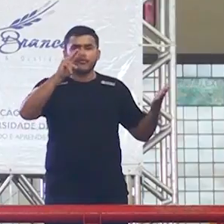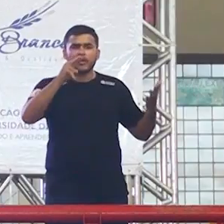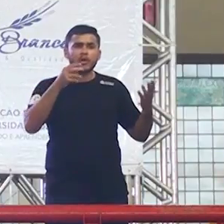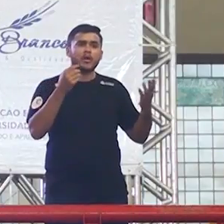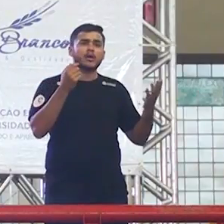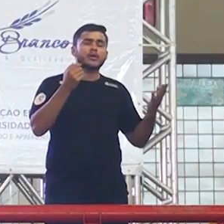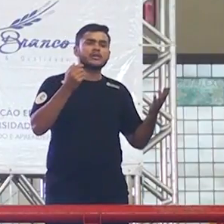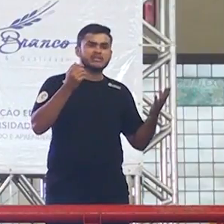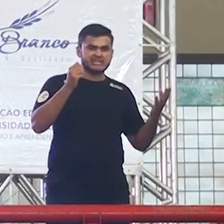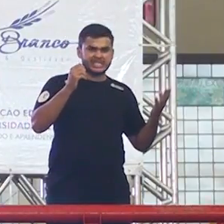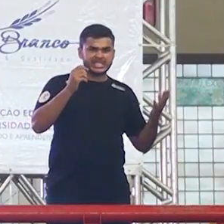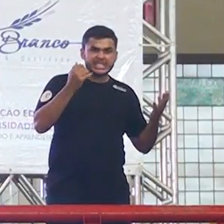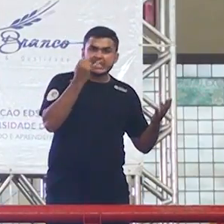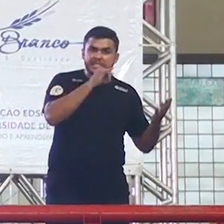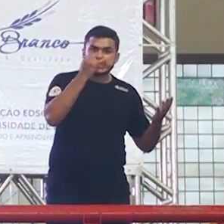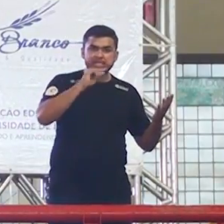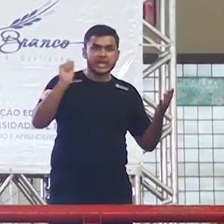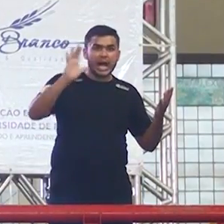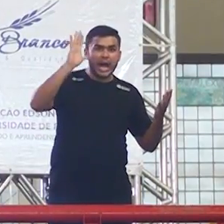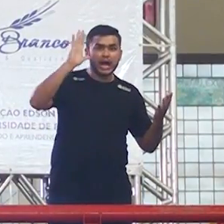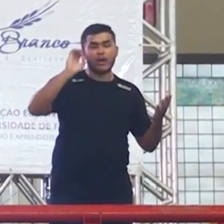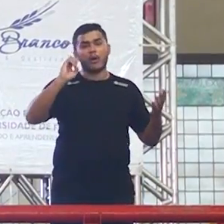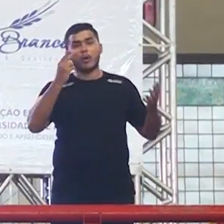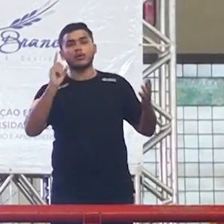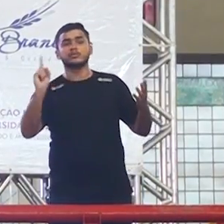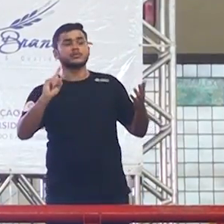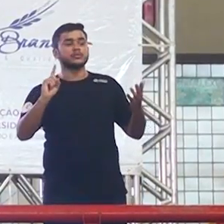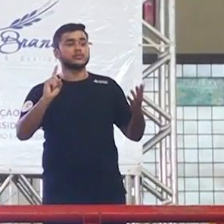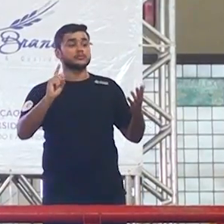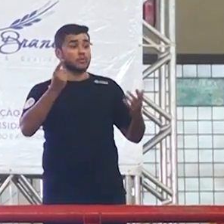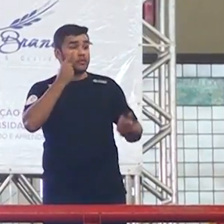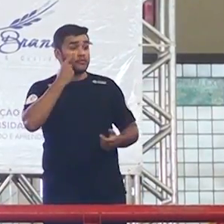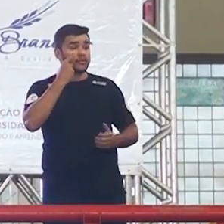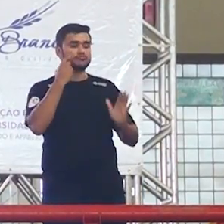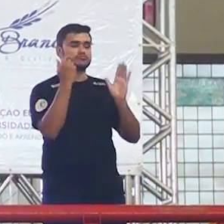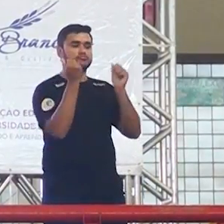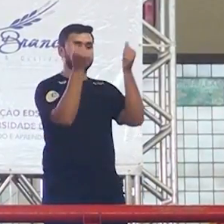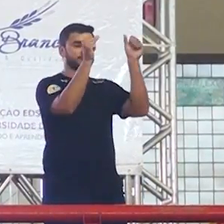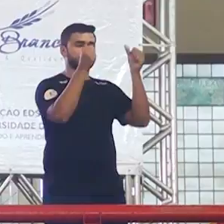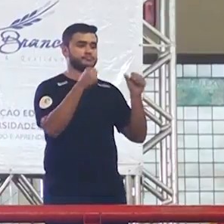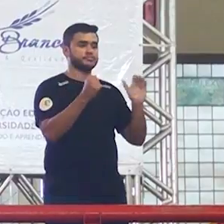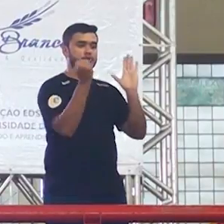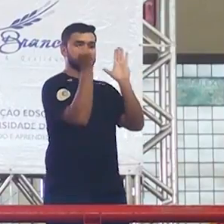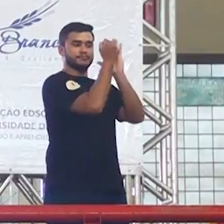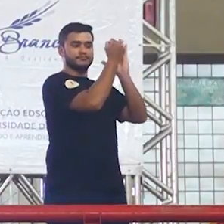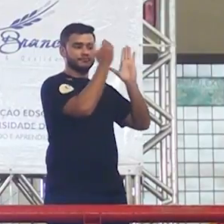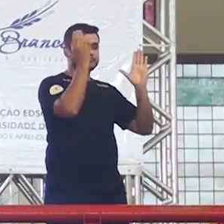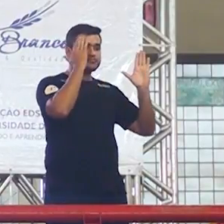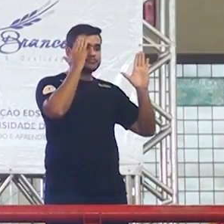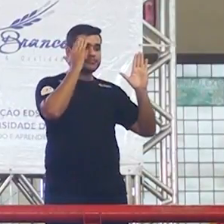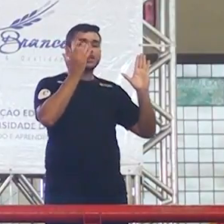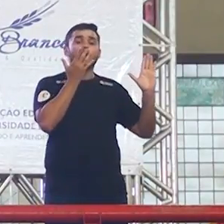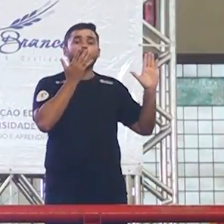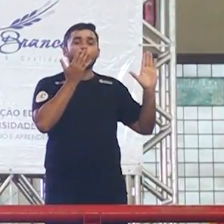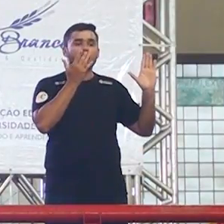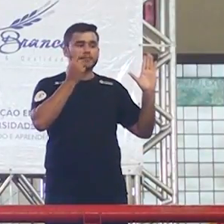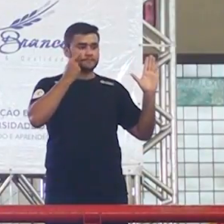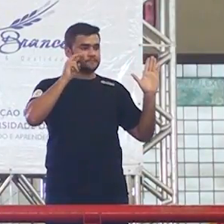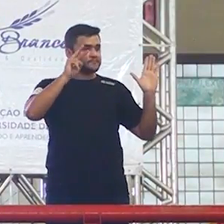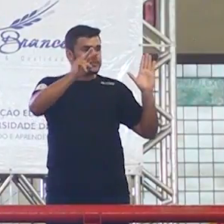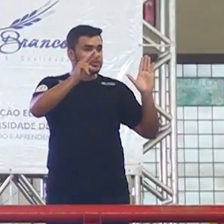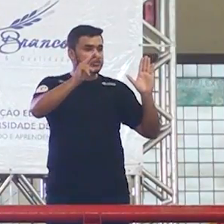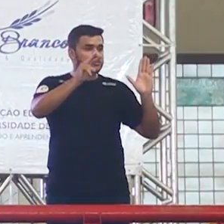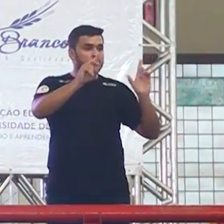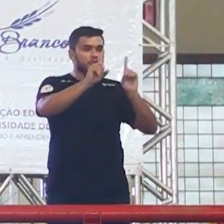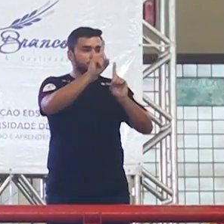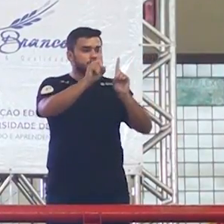na escolha do aparelho. A etiqueta direta é um exemplo modificado na prática de faixas coloridas, no qual